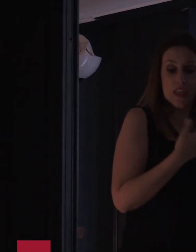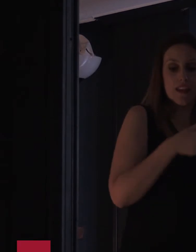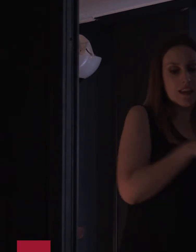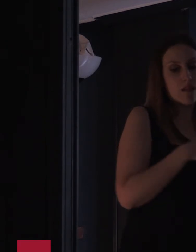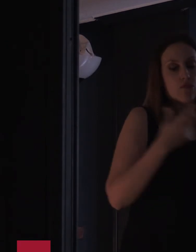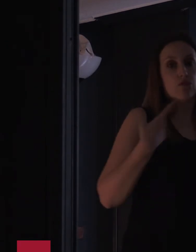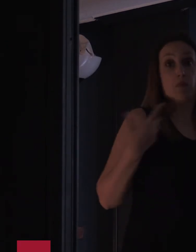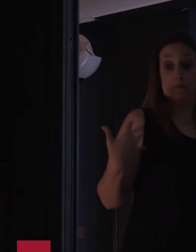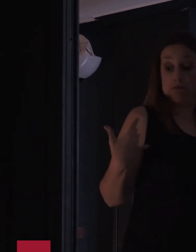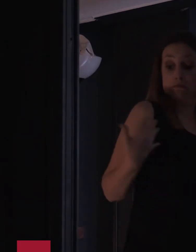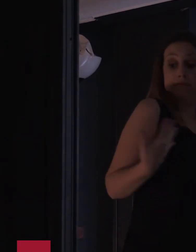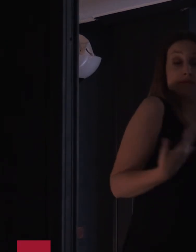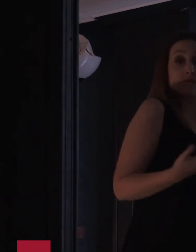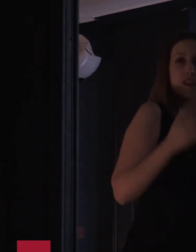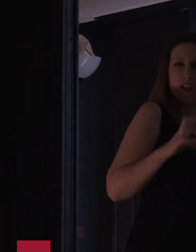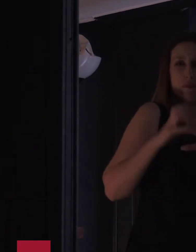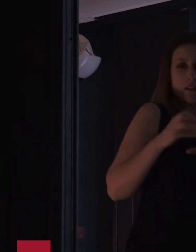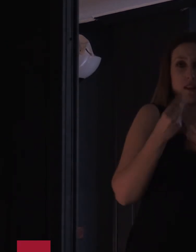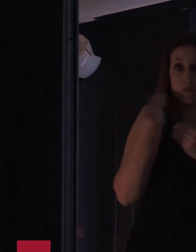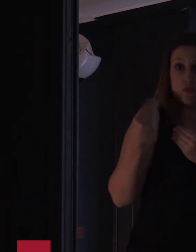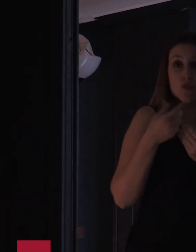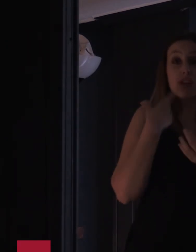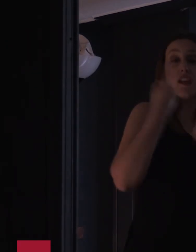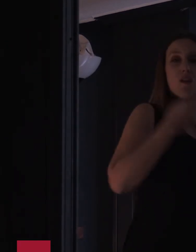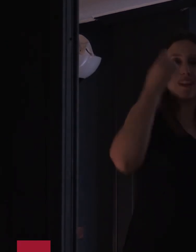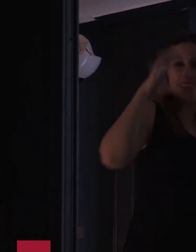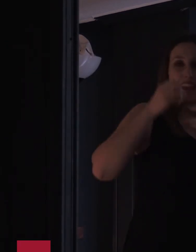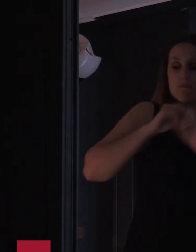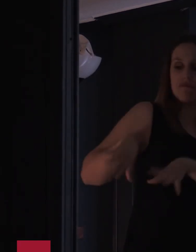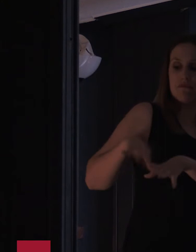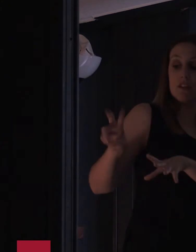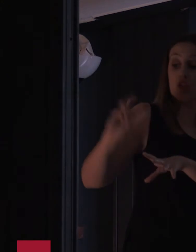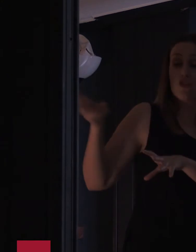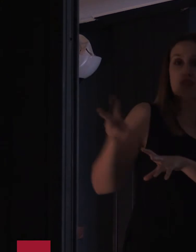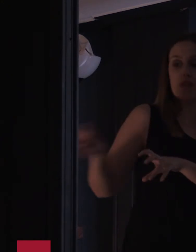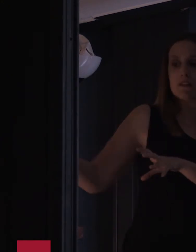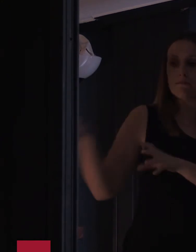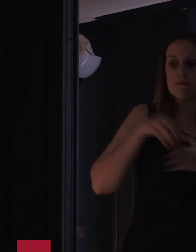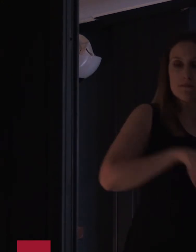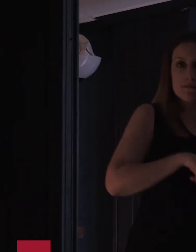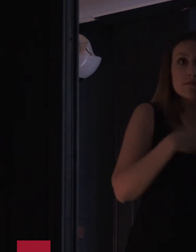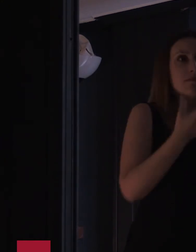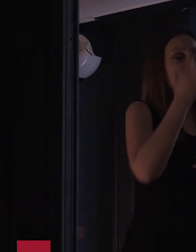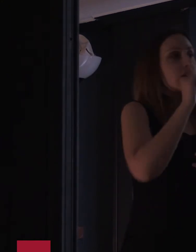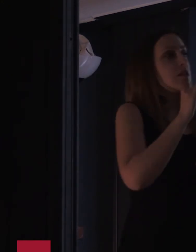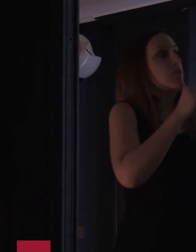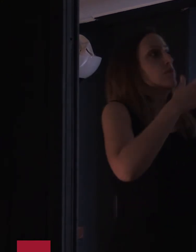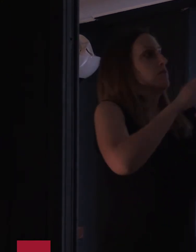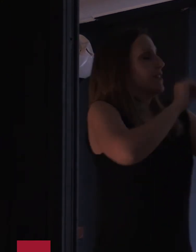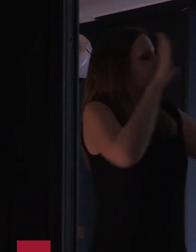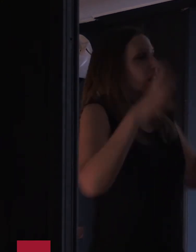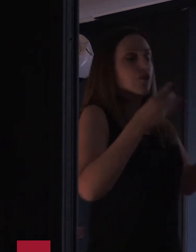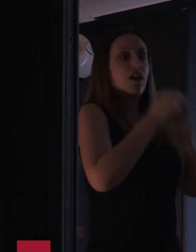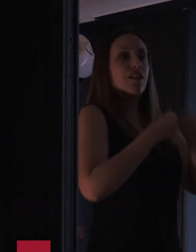e ideas por donde íbamos las hemos desechado y hemos enganchado otras por donde no queríamos ir. Tenemos muy claro lo que queremos hacer, tenemos